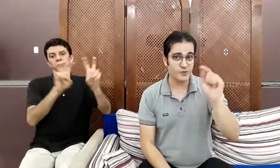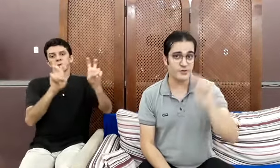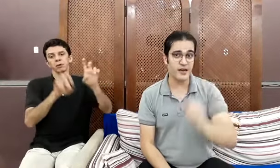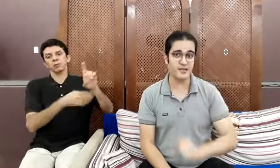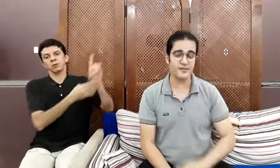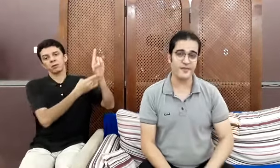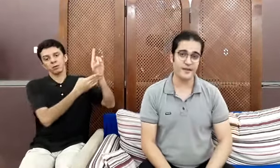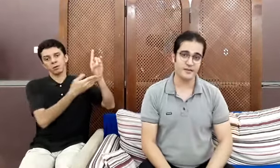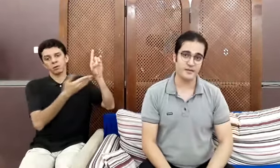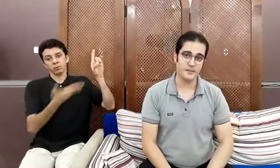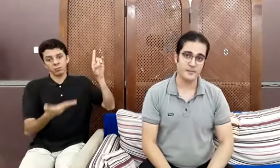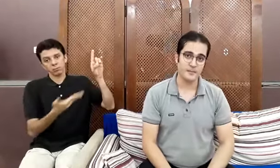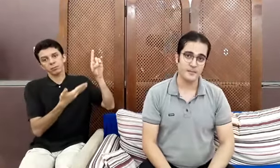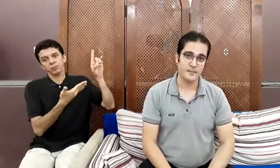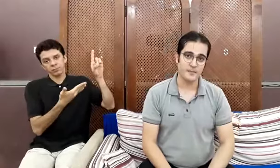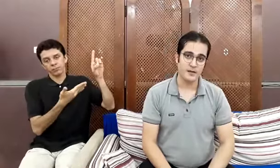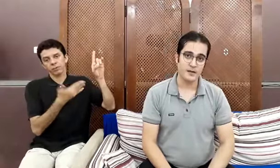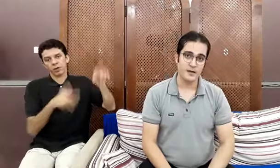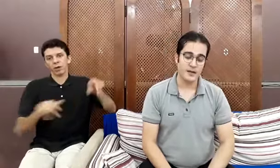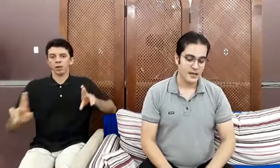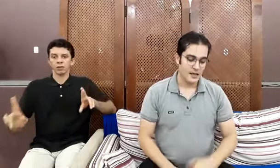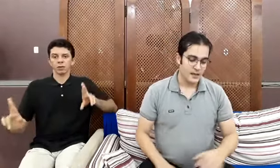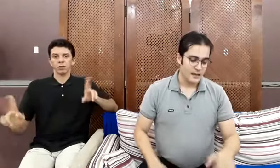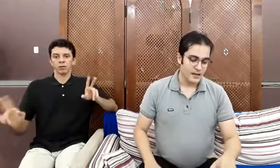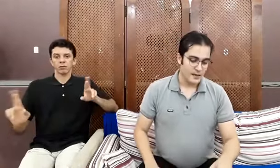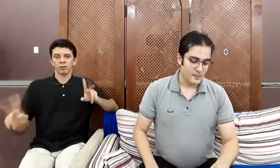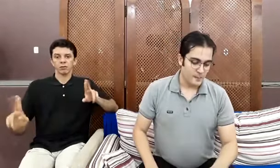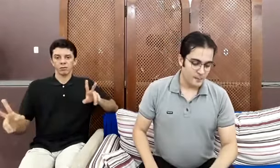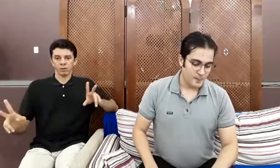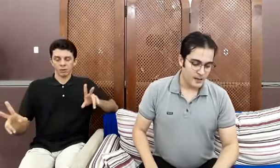Essa é a grande diferença.